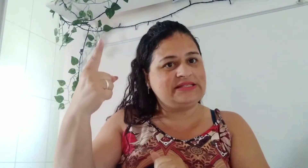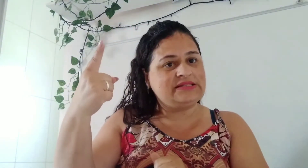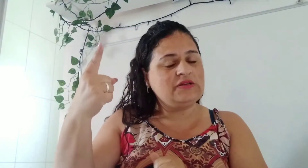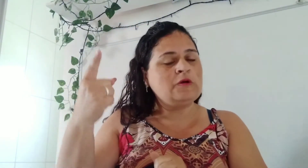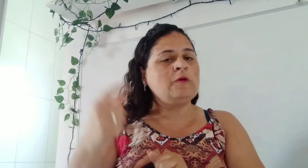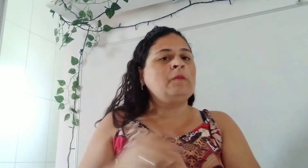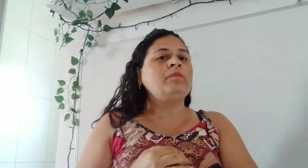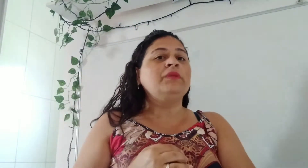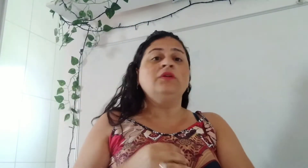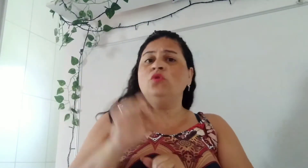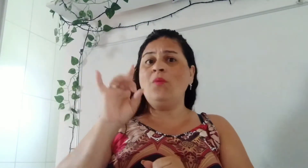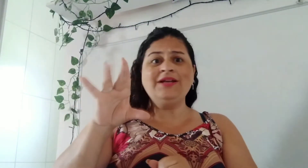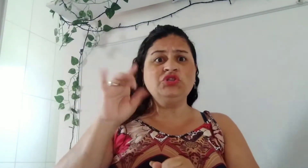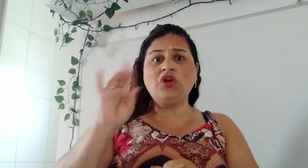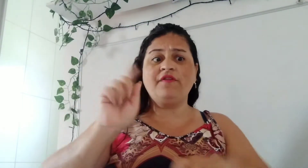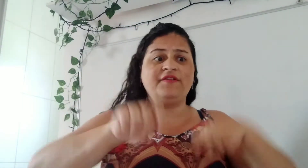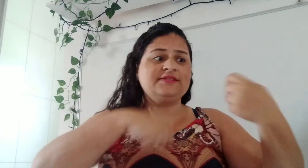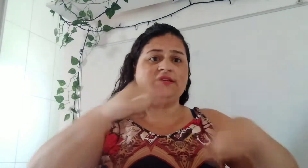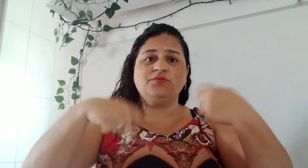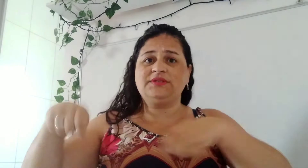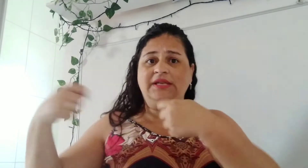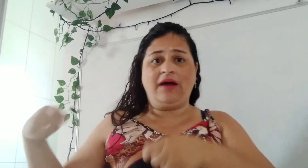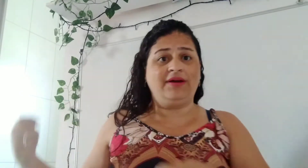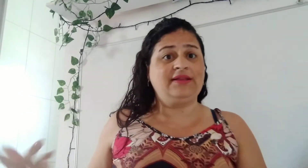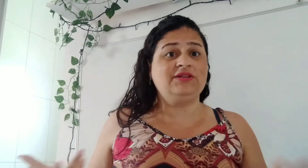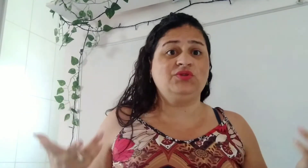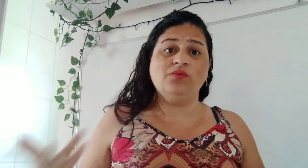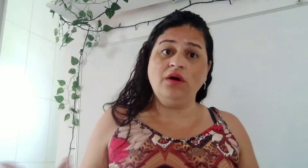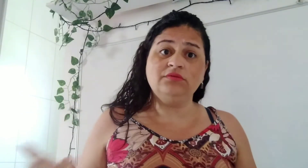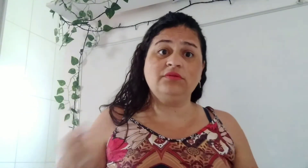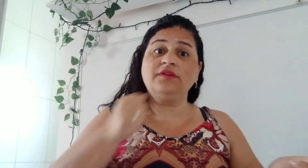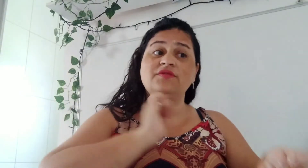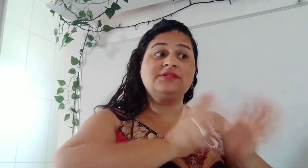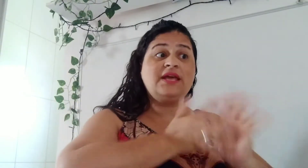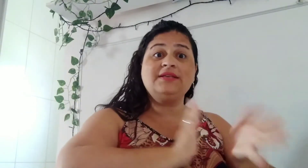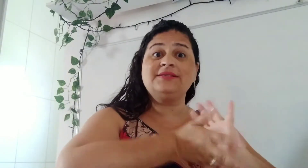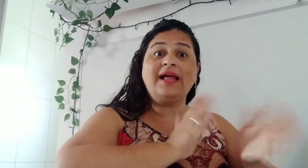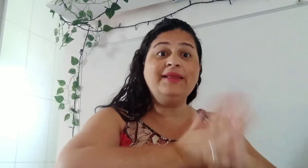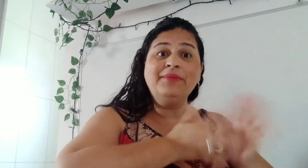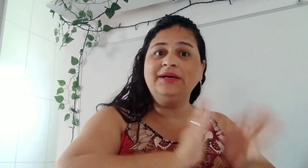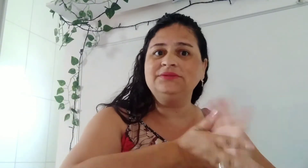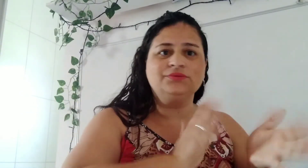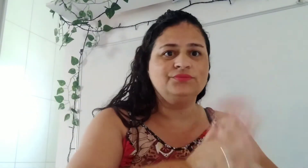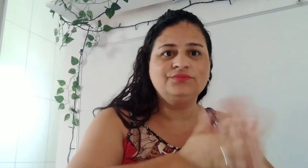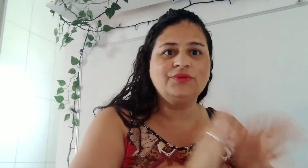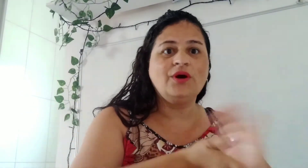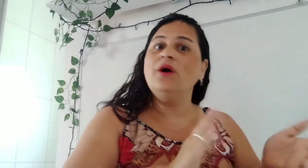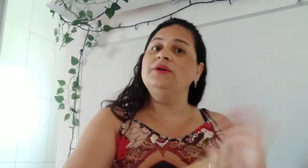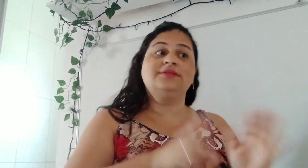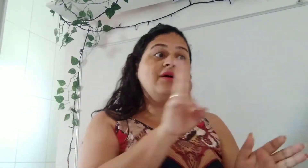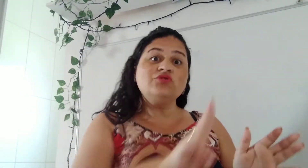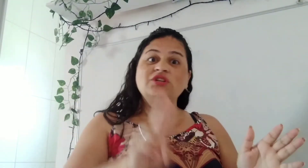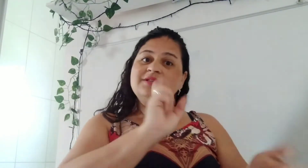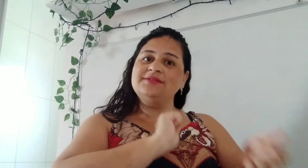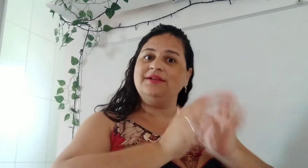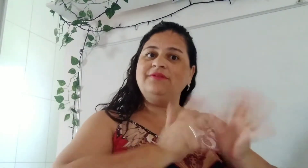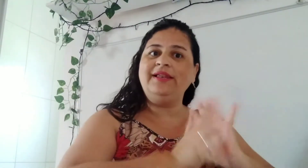ideias. Não é só fazer um sinal atrás do outro que você está librando. Está utilizando a língua